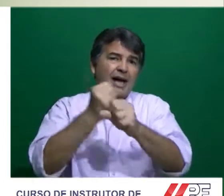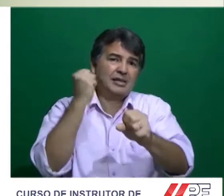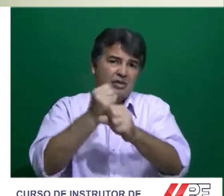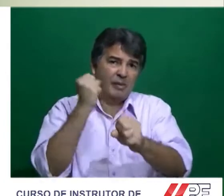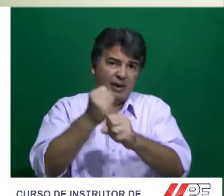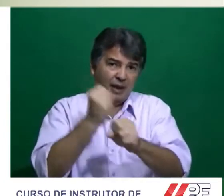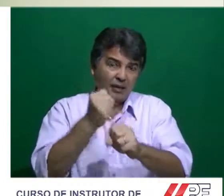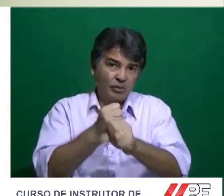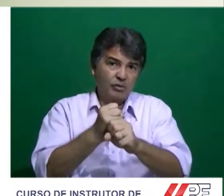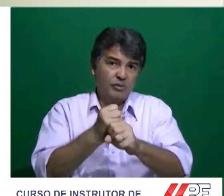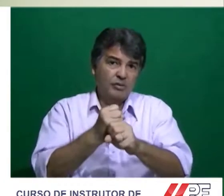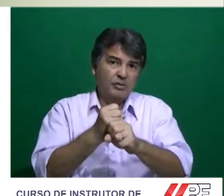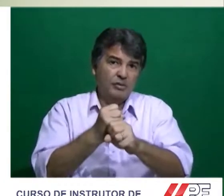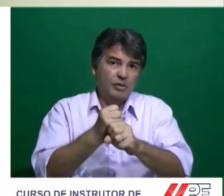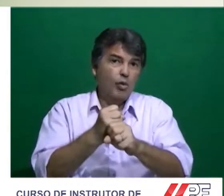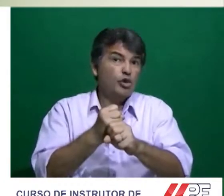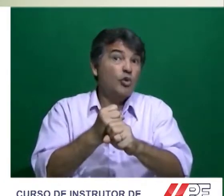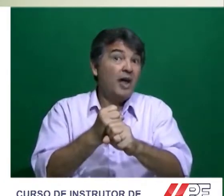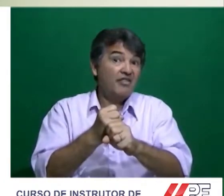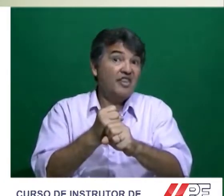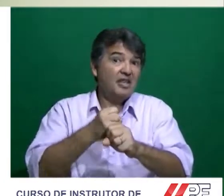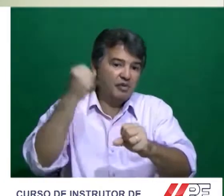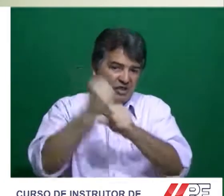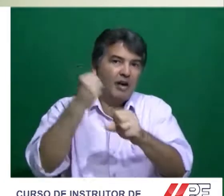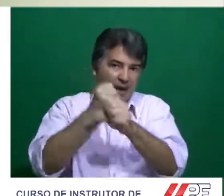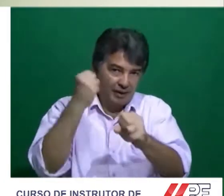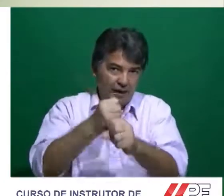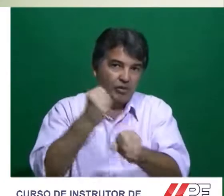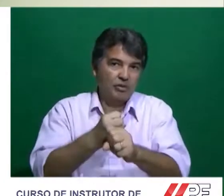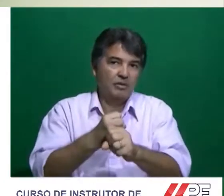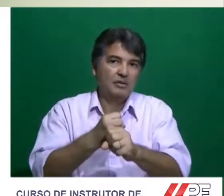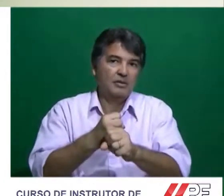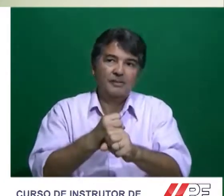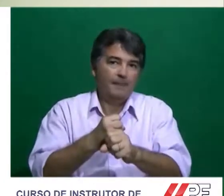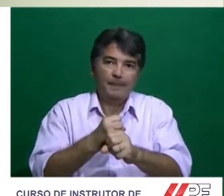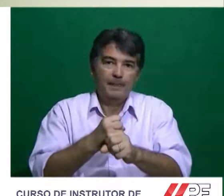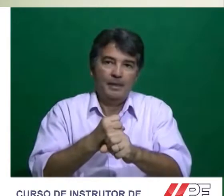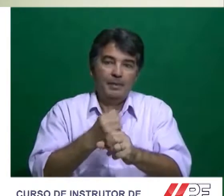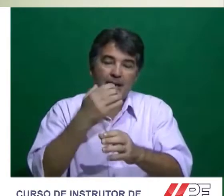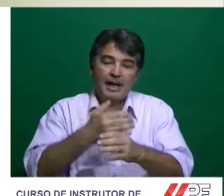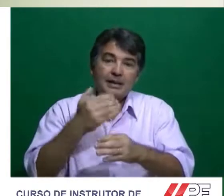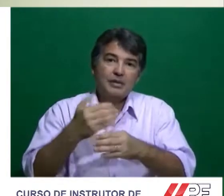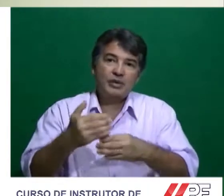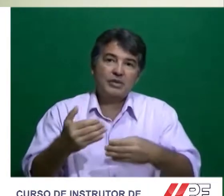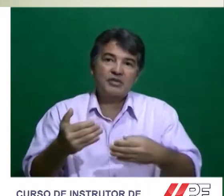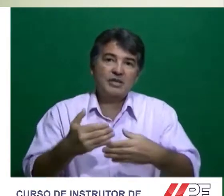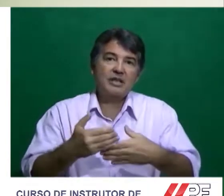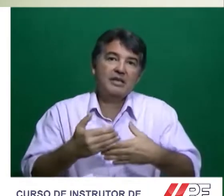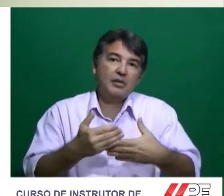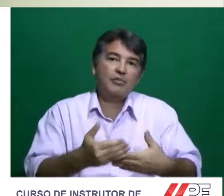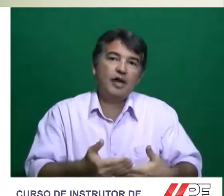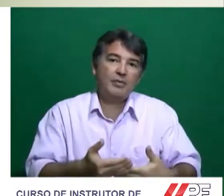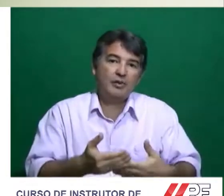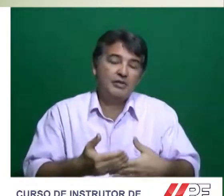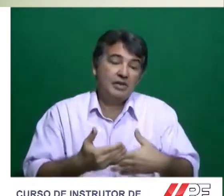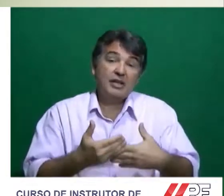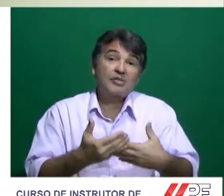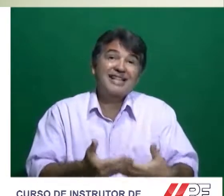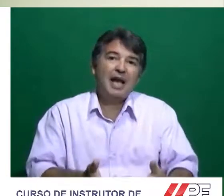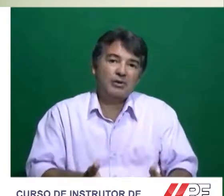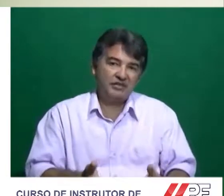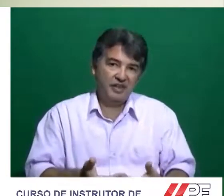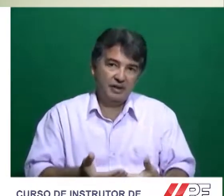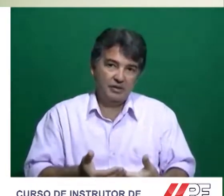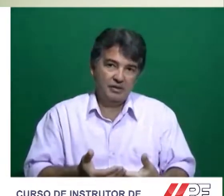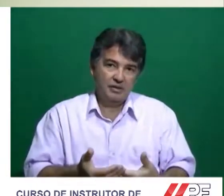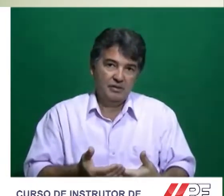Construir uma casa. Você vai batendo. Construir a vida. Você vai batendo. Para cada situação. Você tem que ter um verbo. Você tem que